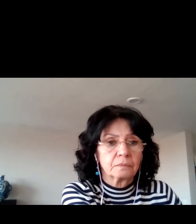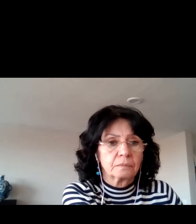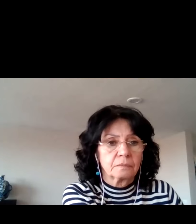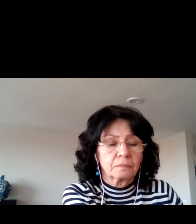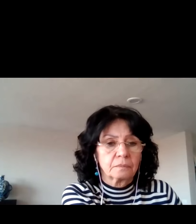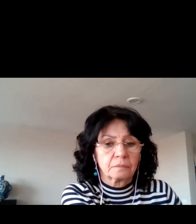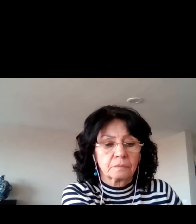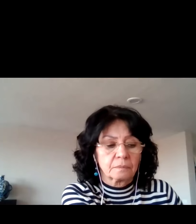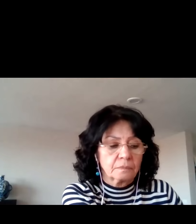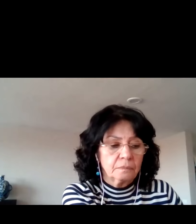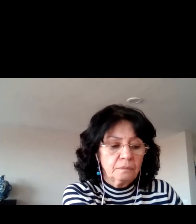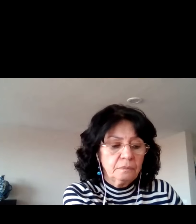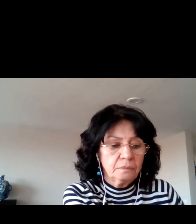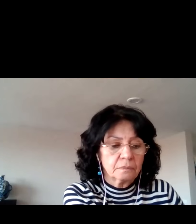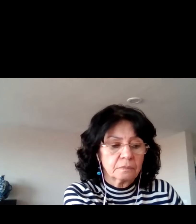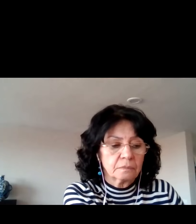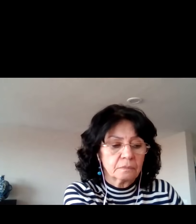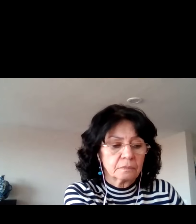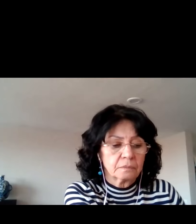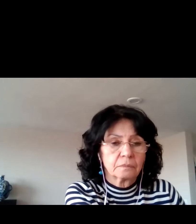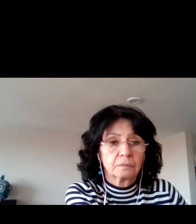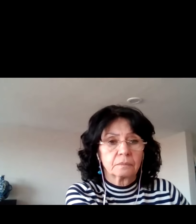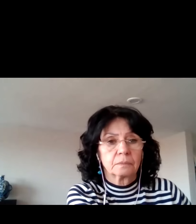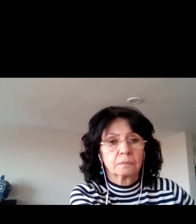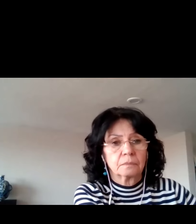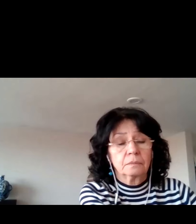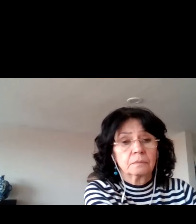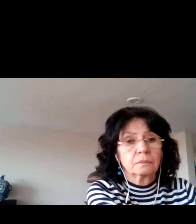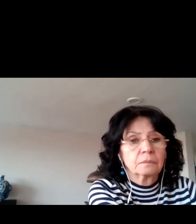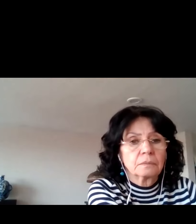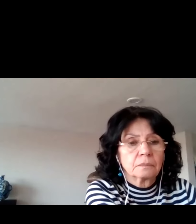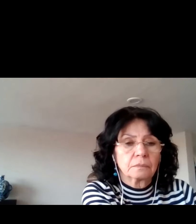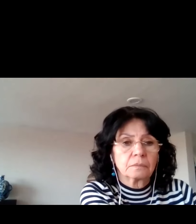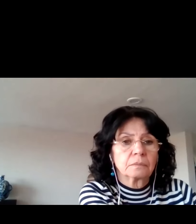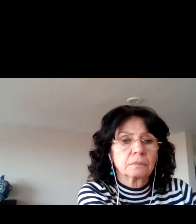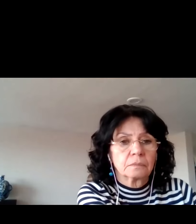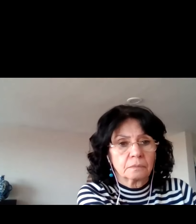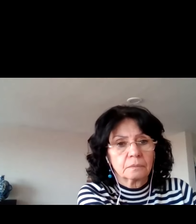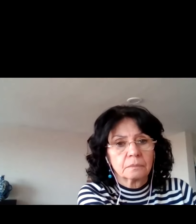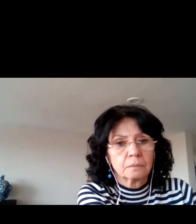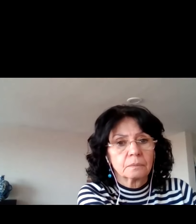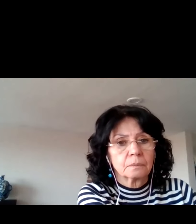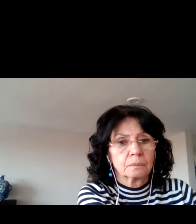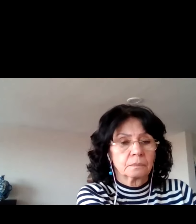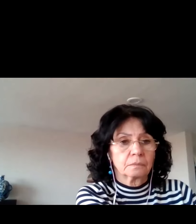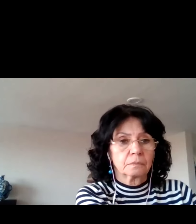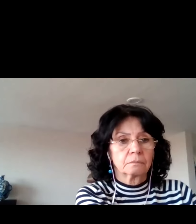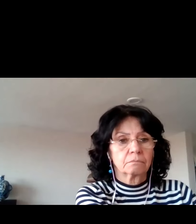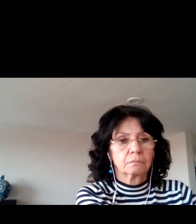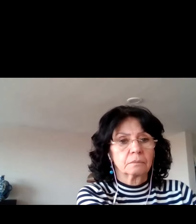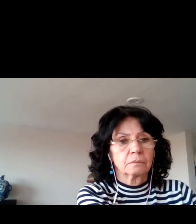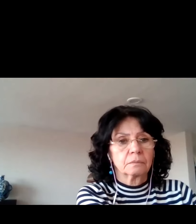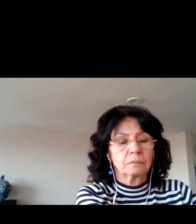trataba justamente pacientes con parálisis cerebral, y entonces, pues sí, era una organización